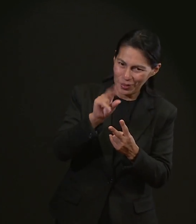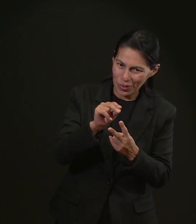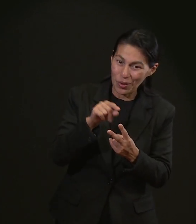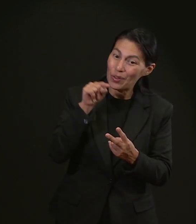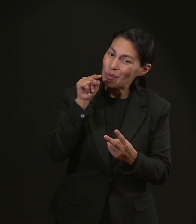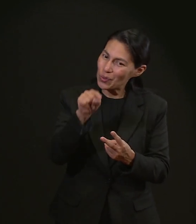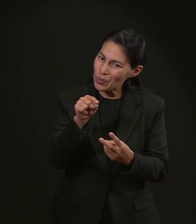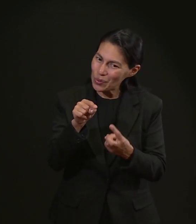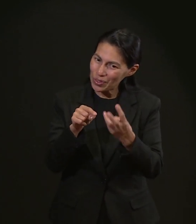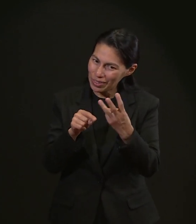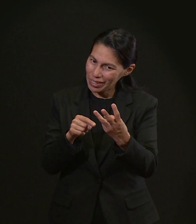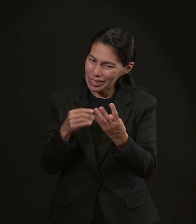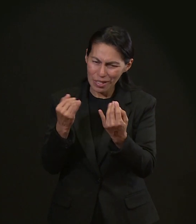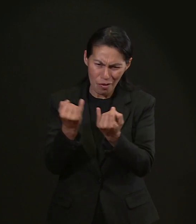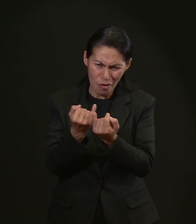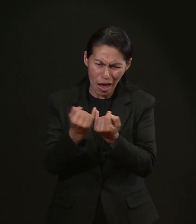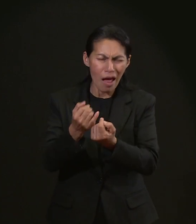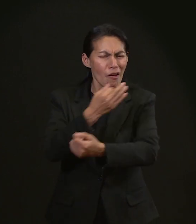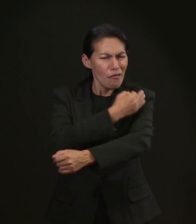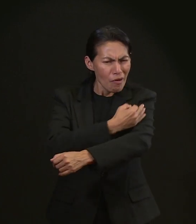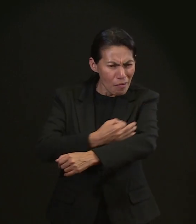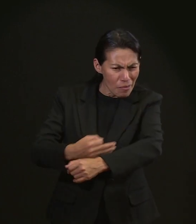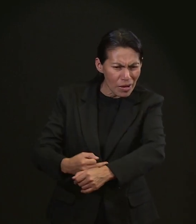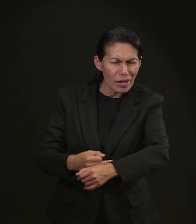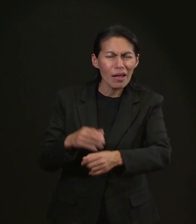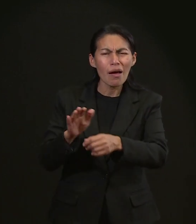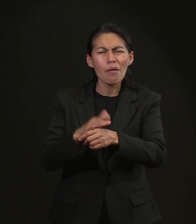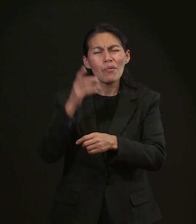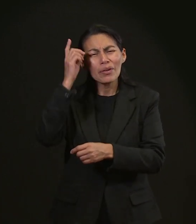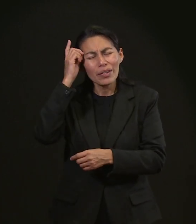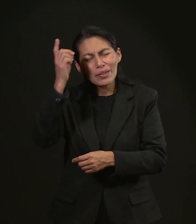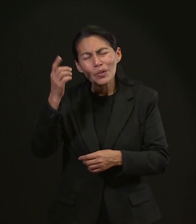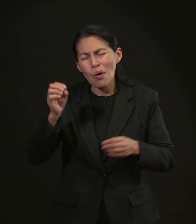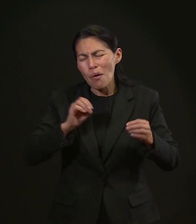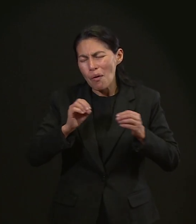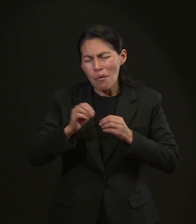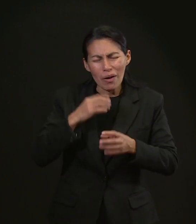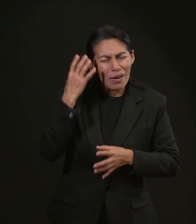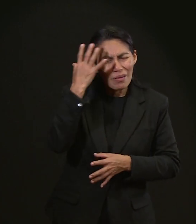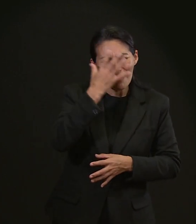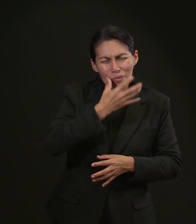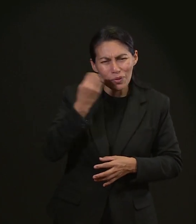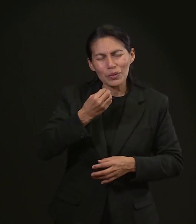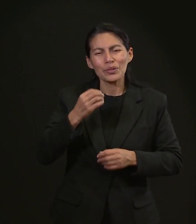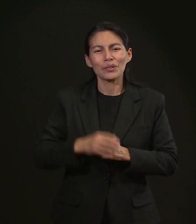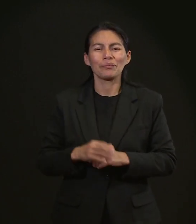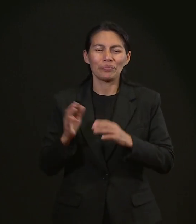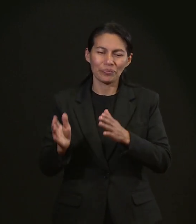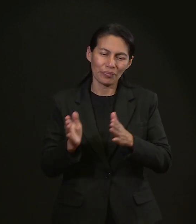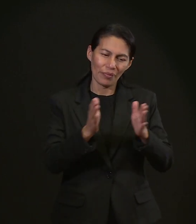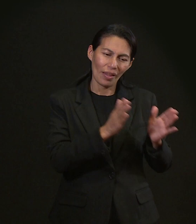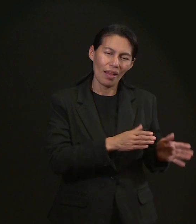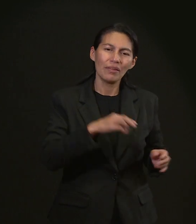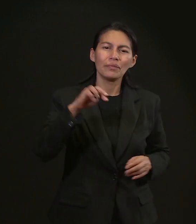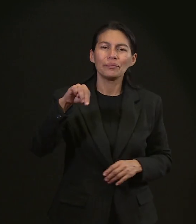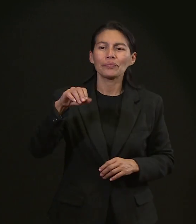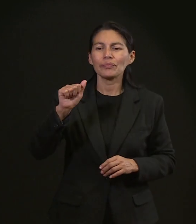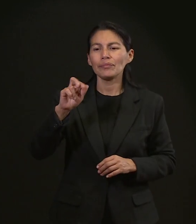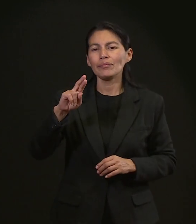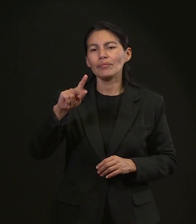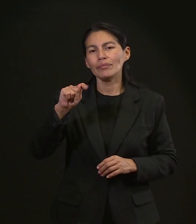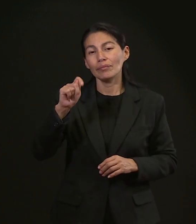también a ti con tu familia porque dios está haciendo una obra maravillosa marta hernández